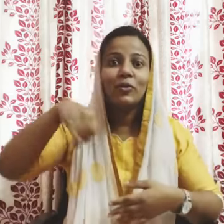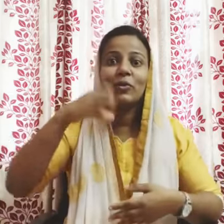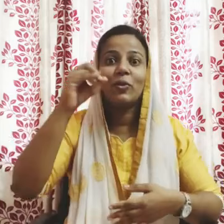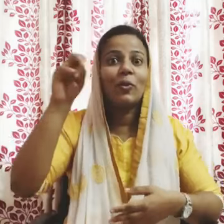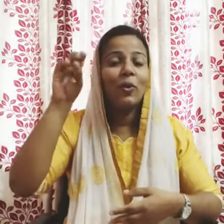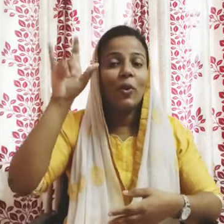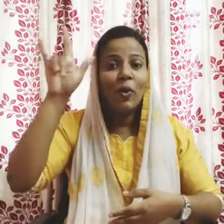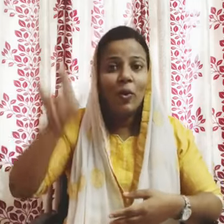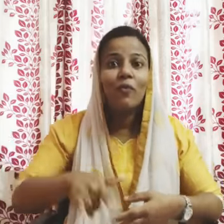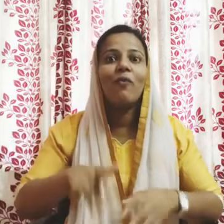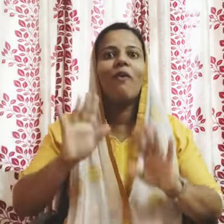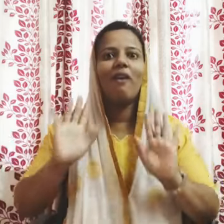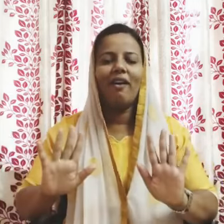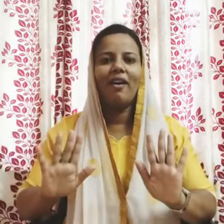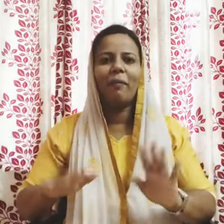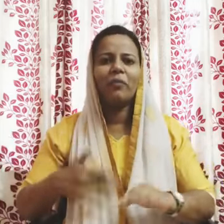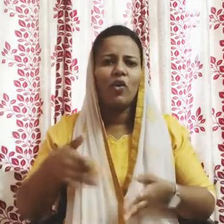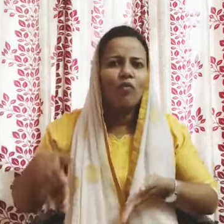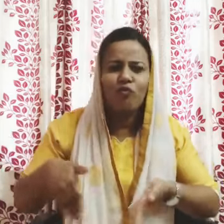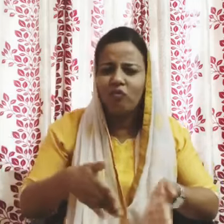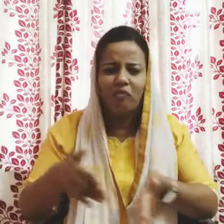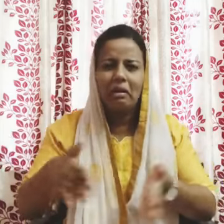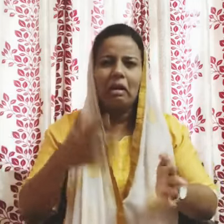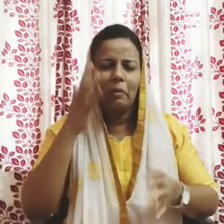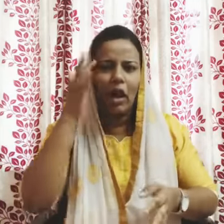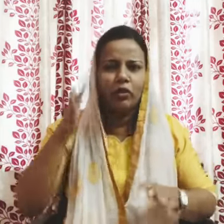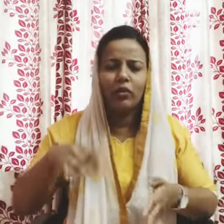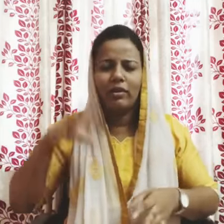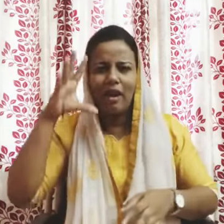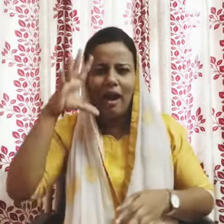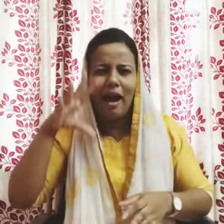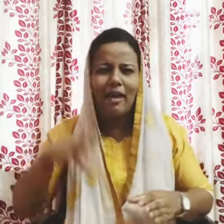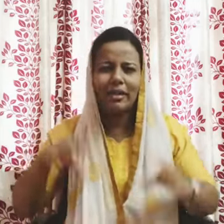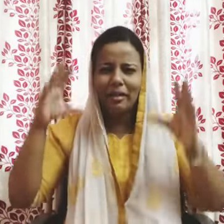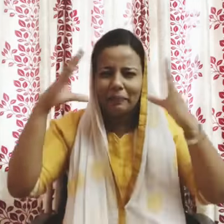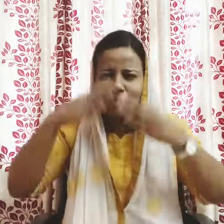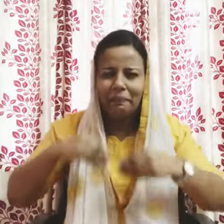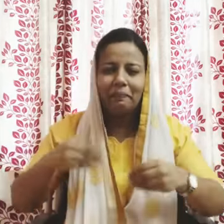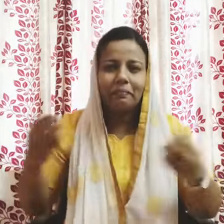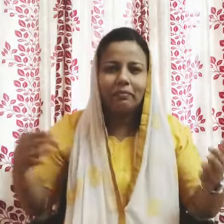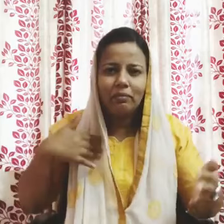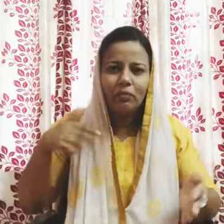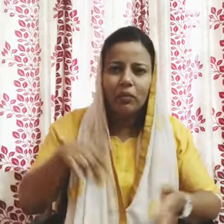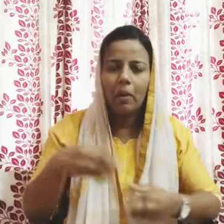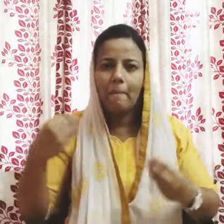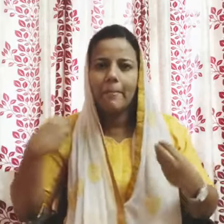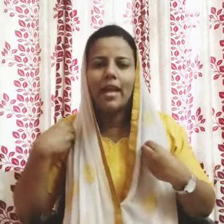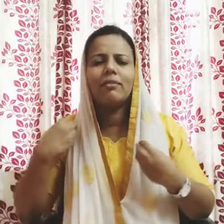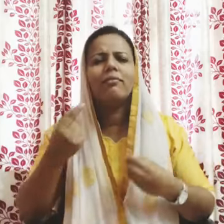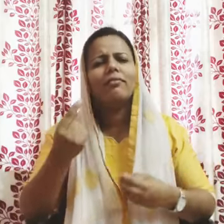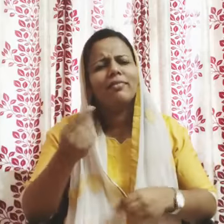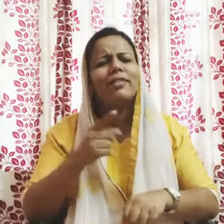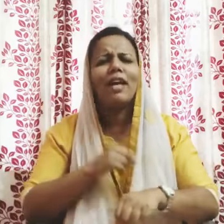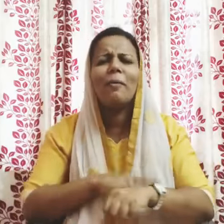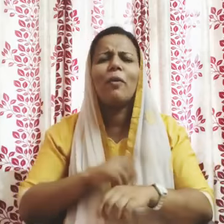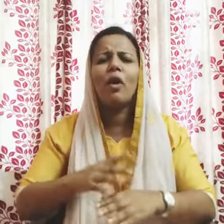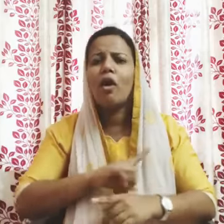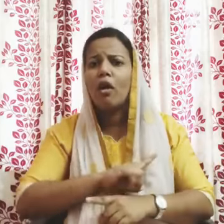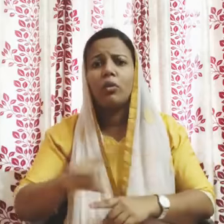രാത്രിയുടെ അനുഭവങ്ങൾ, അല്ലെങ്കിൽ വഴിയറിയാൻ മേലാതെ ഇരുട്ടിന്റെ അനുഭവങ്ങളിലൊക്കെ പോവാ, എന്ത് ചെയ്യണമെന്ന് അറിയാൻ മേല. പക്ഷേ അത് അല്പസമയത്തേക്കേ ഉള്ളൂ.